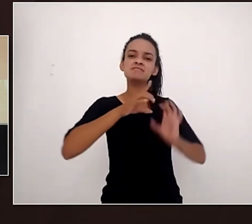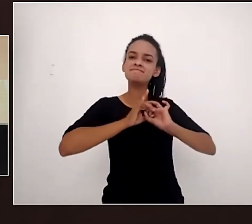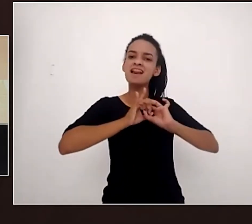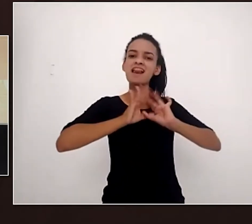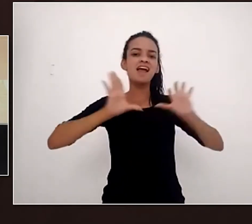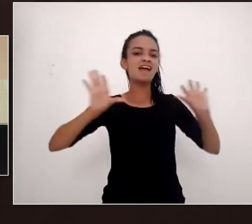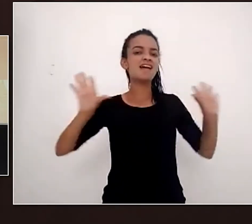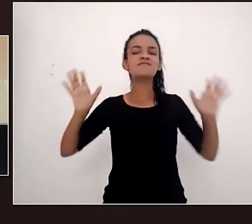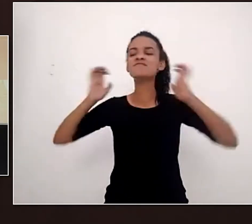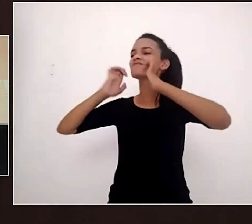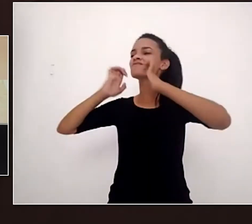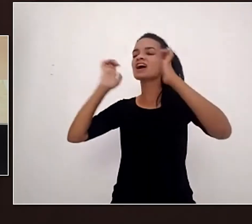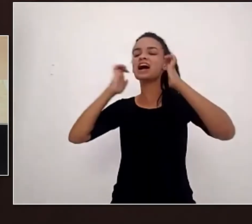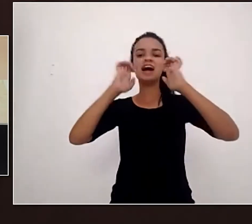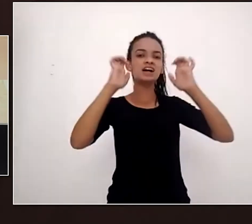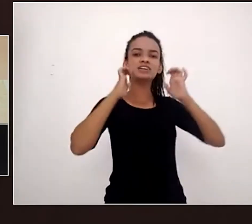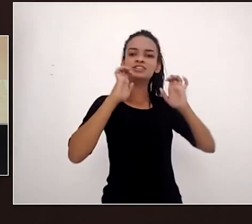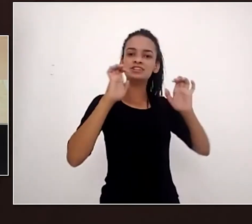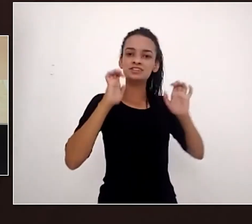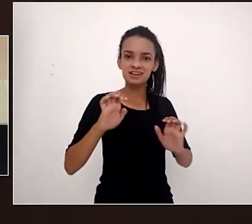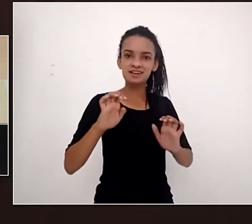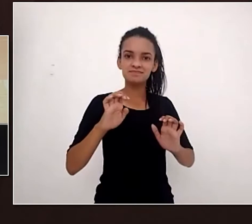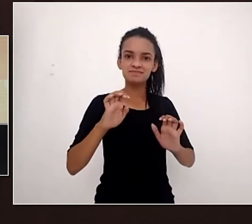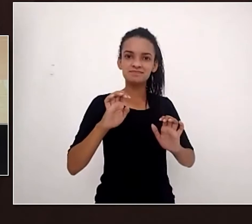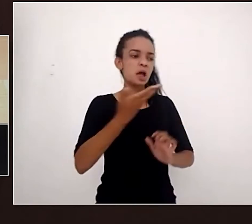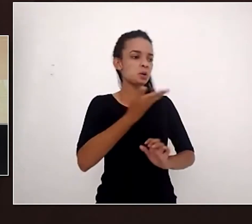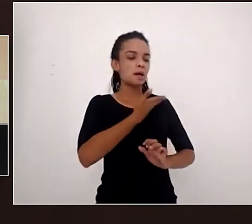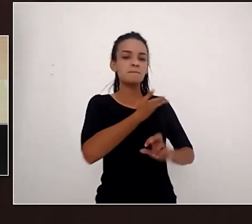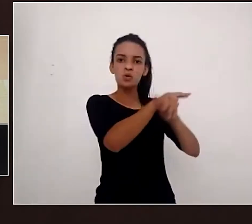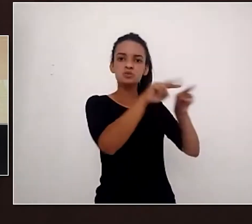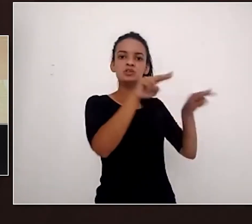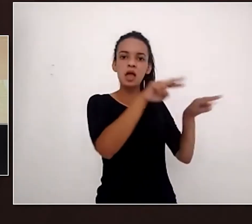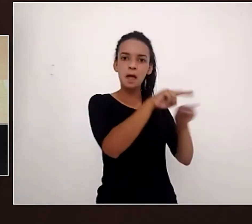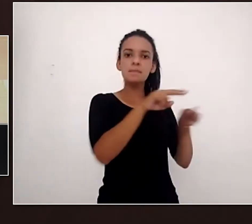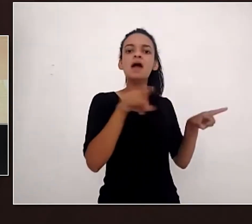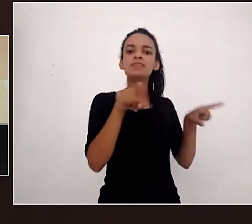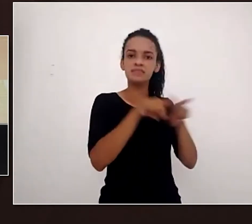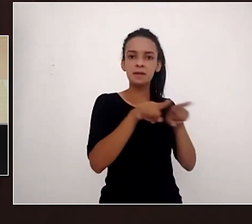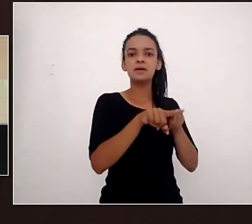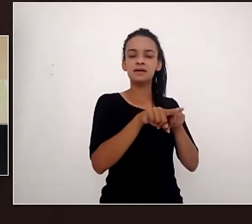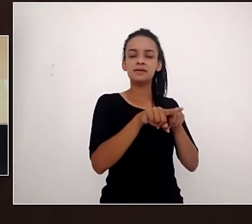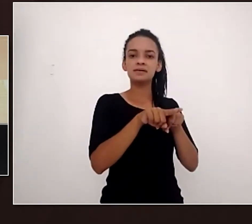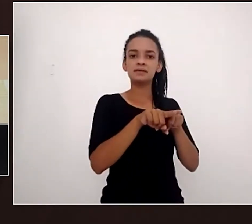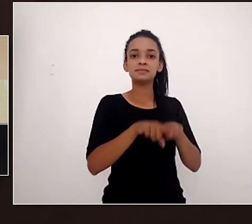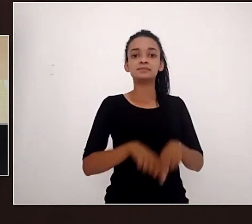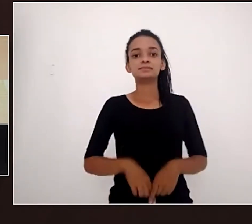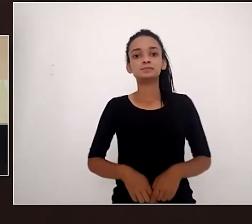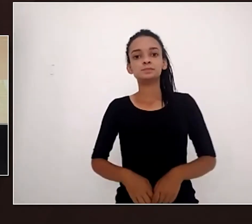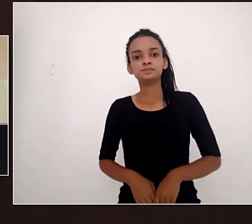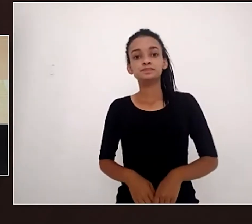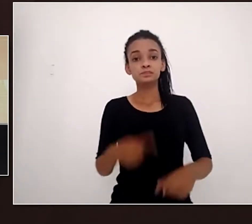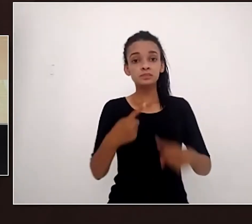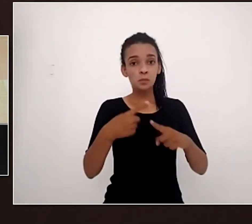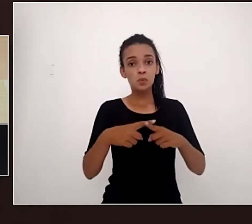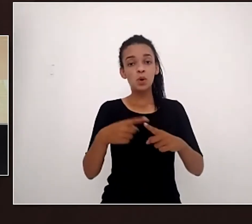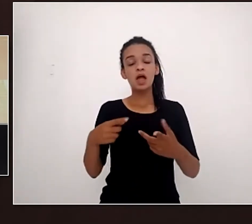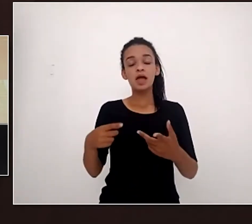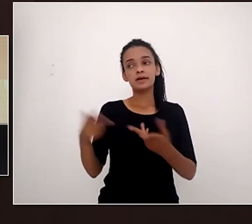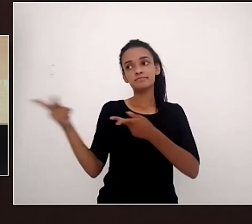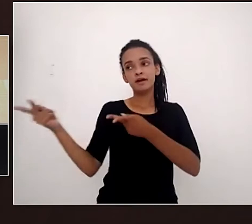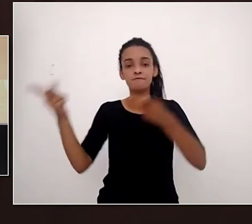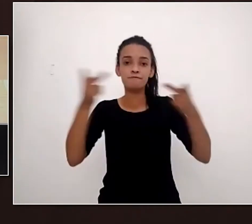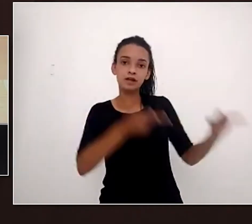e ele e os seus companheiros, porque visitavam muito, né, os cooperadores, seus companheiros, e eles também pregavam